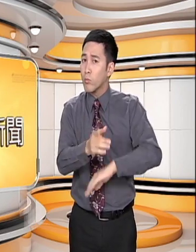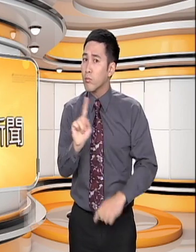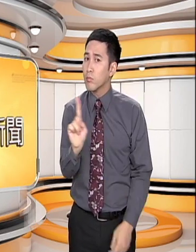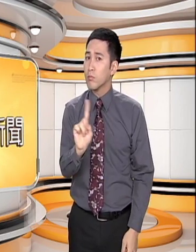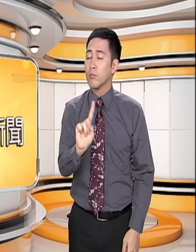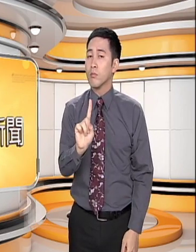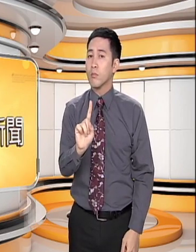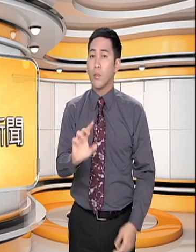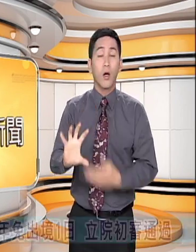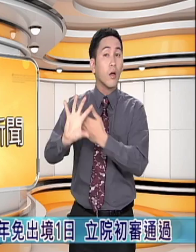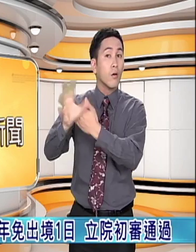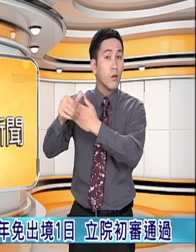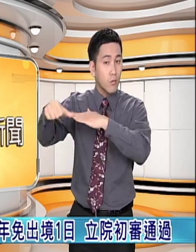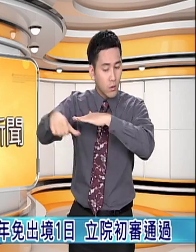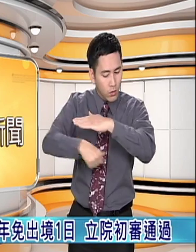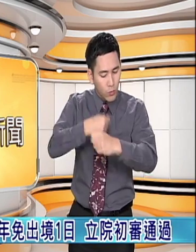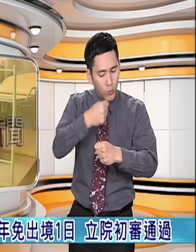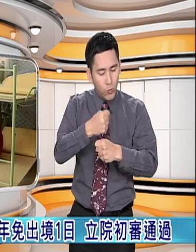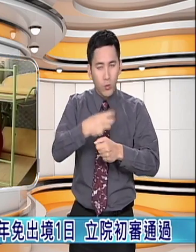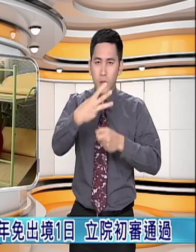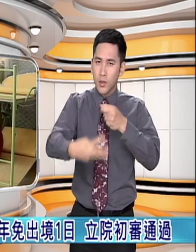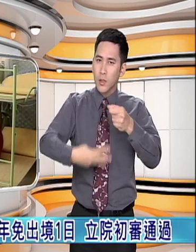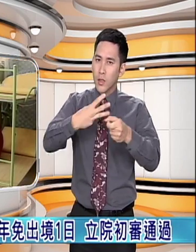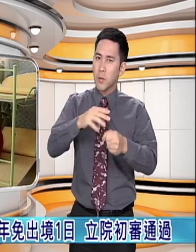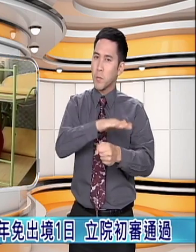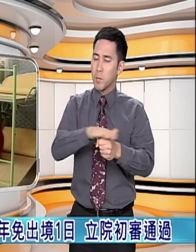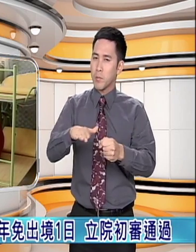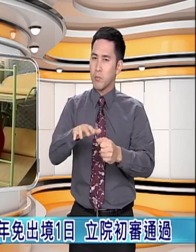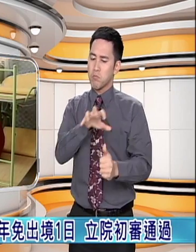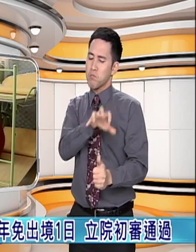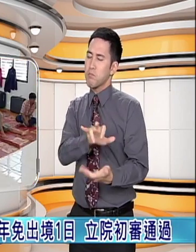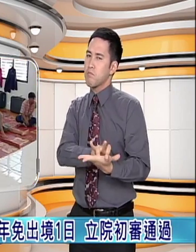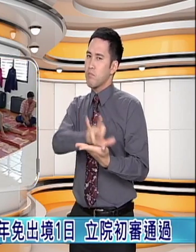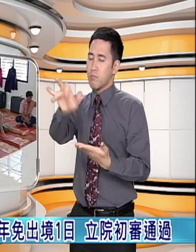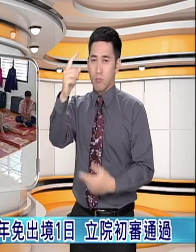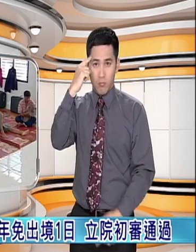劳工在台湾工作三年就必须要出境一天的规定。